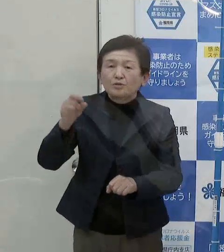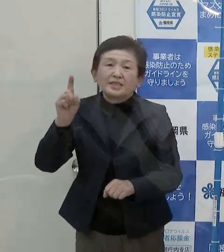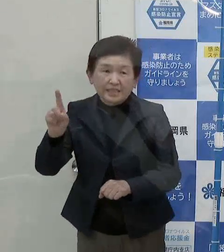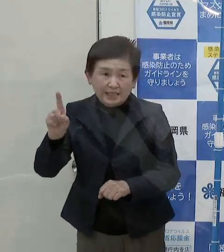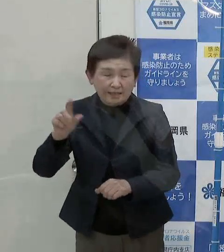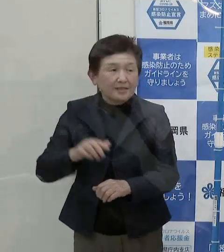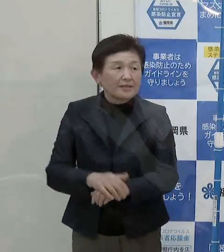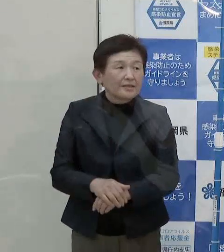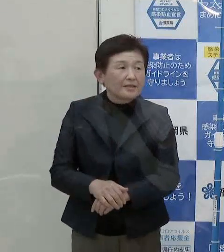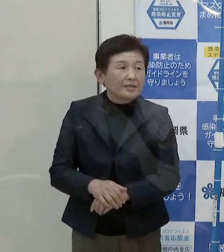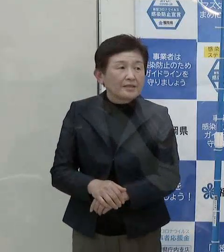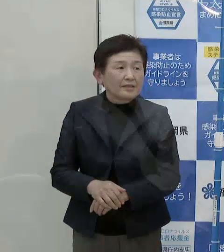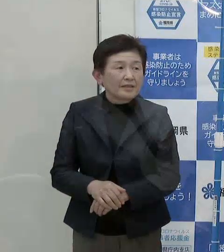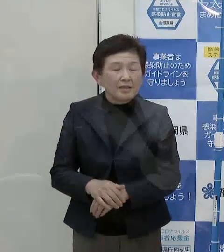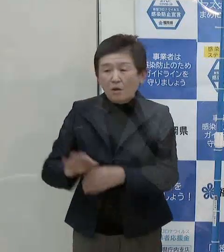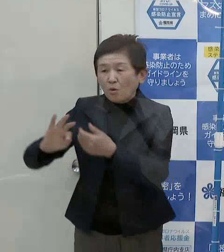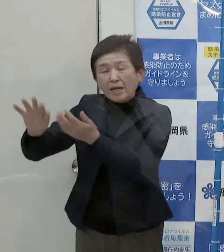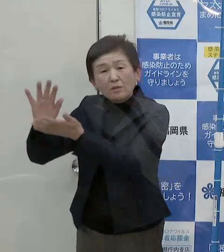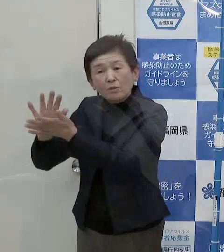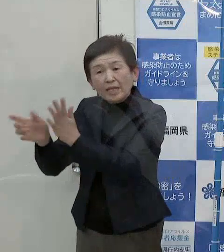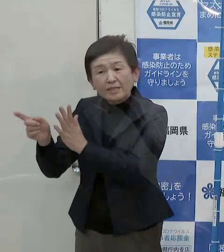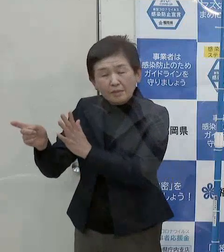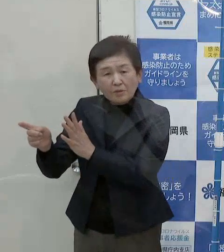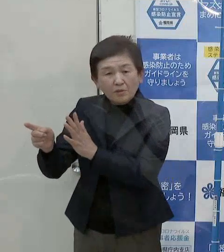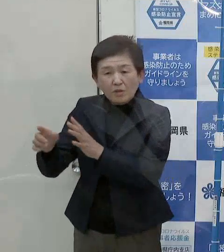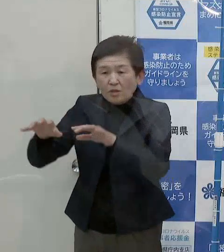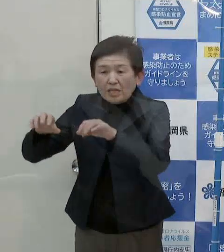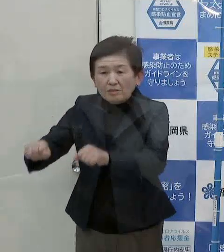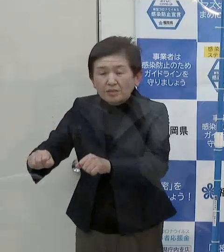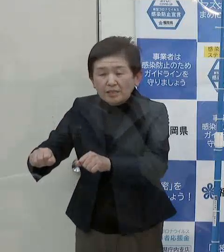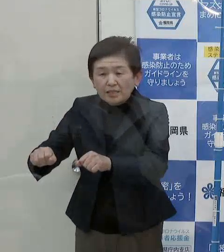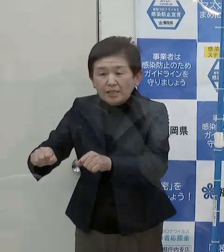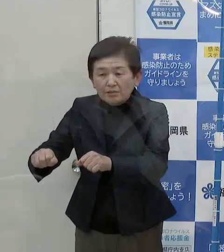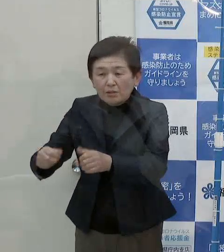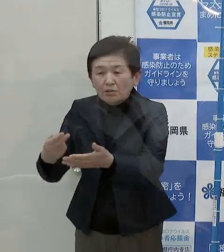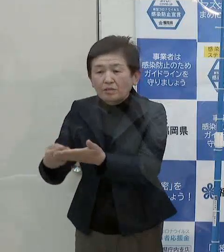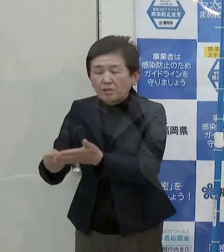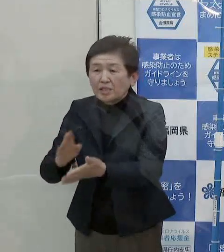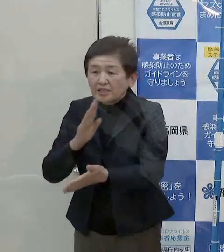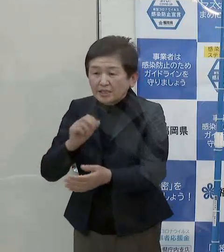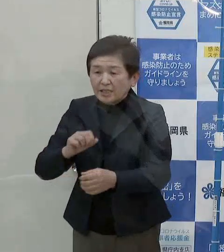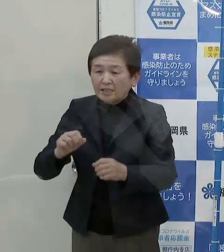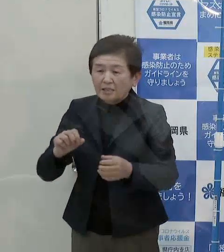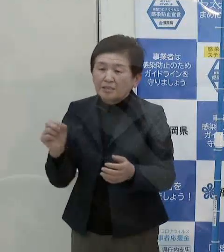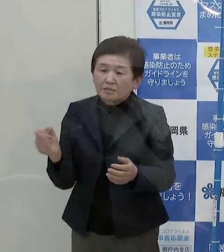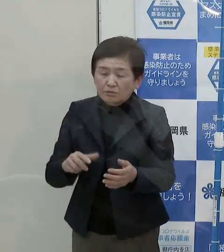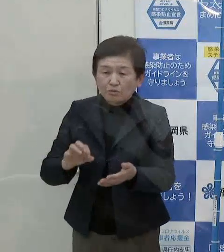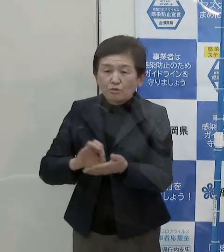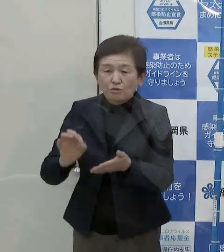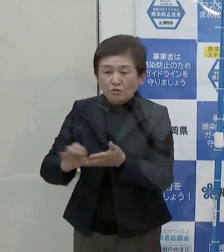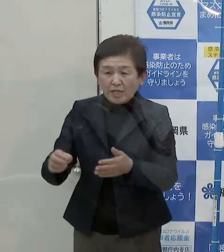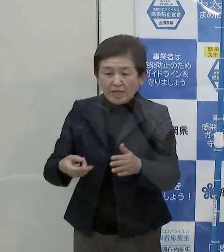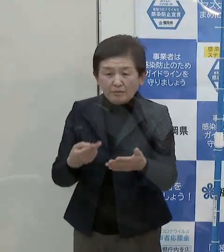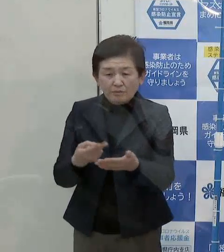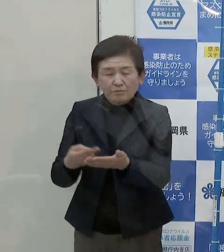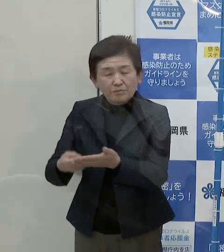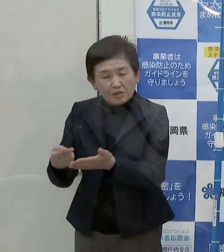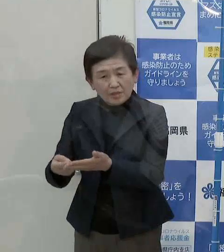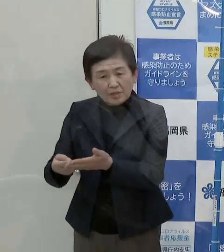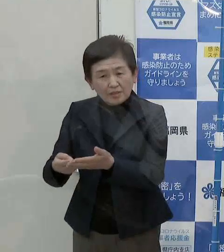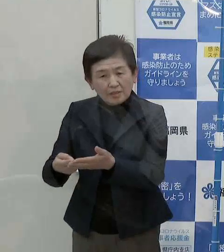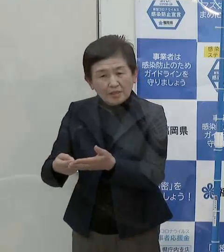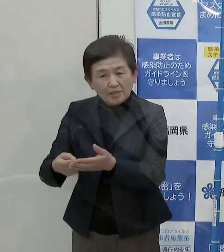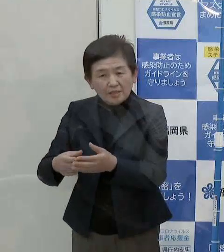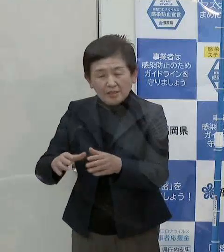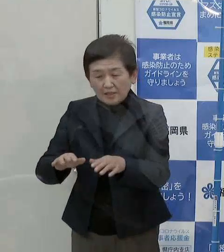551、はい、 今他県とかでも確保しているパッド、実際にすぐ使える数っていう、それに乖離があるんじゃないかという指